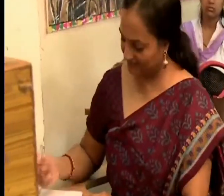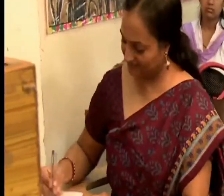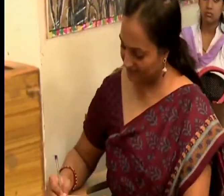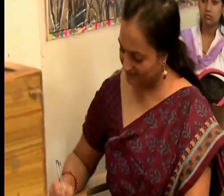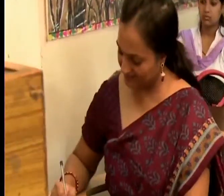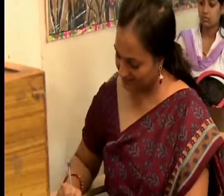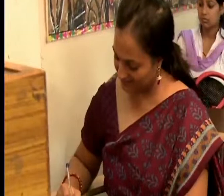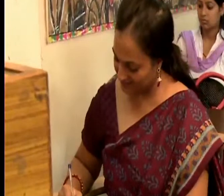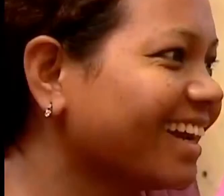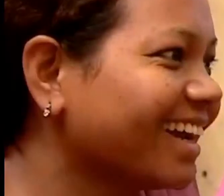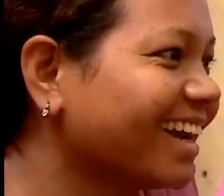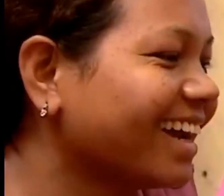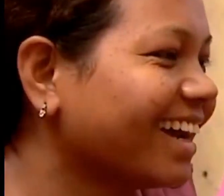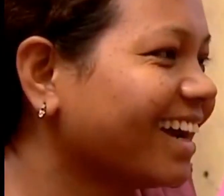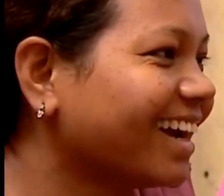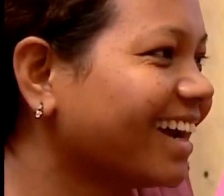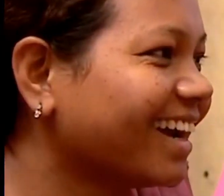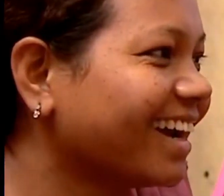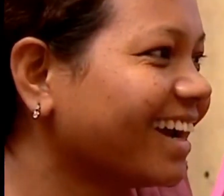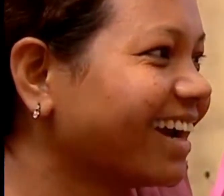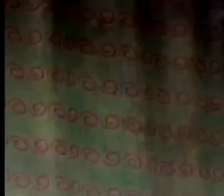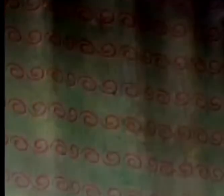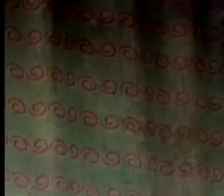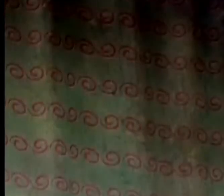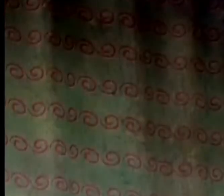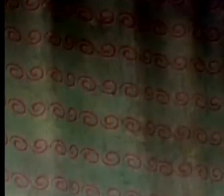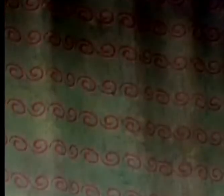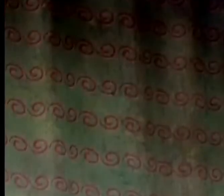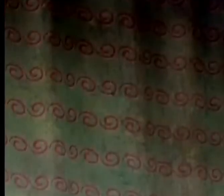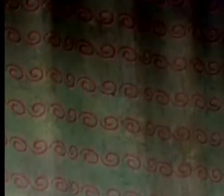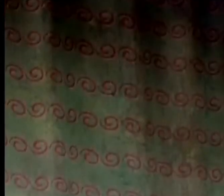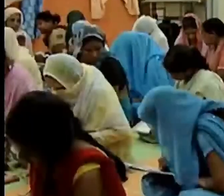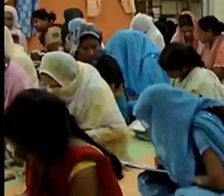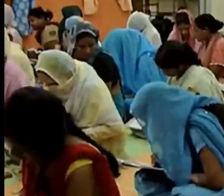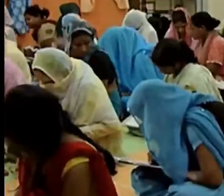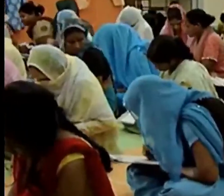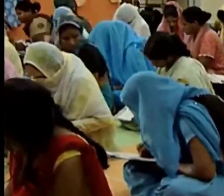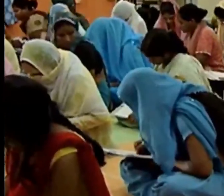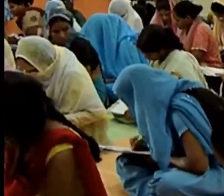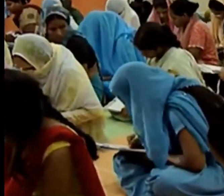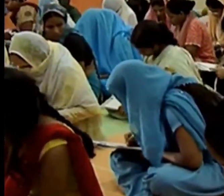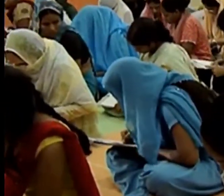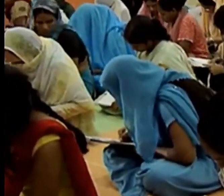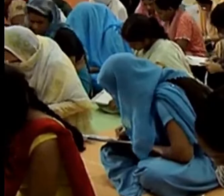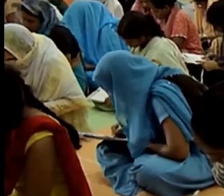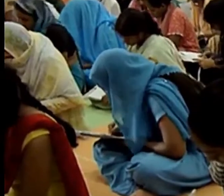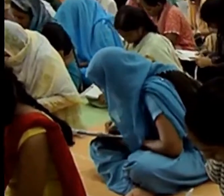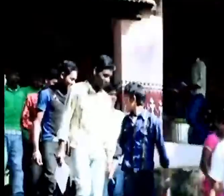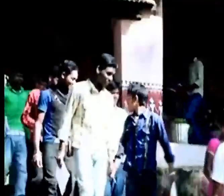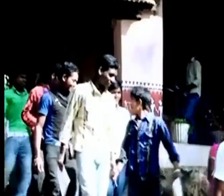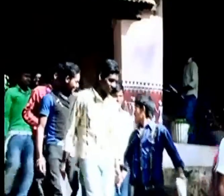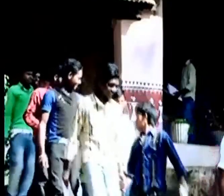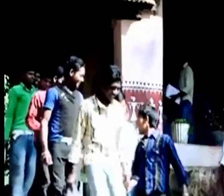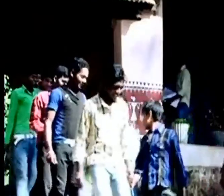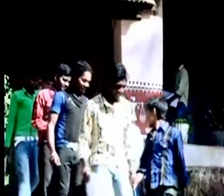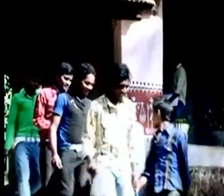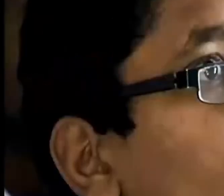हम कहीं पढ़े, वे विषय की लोट से युक्त हो। मित्रों